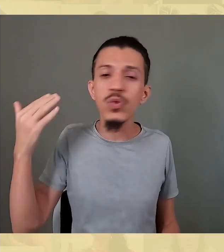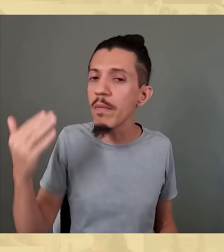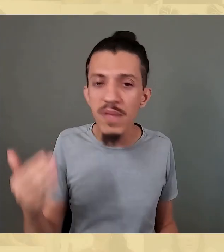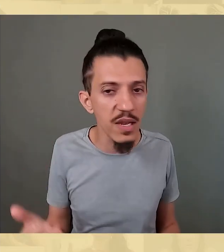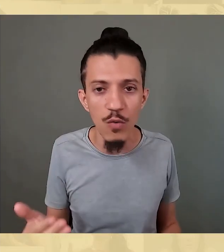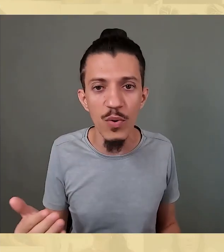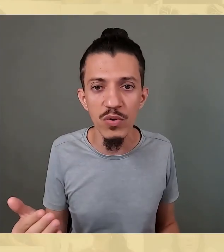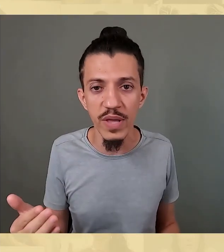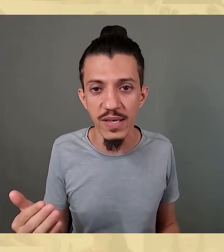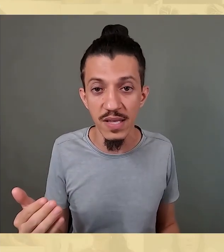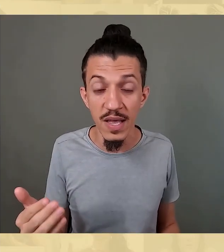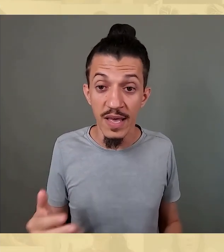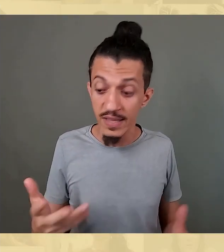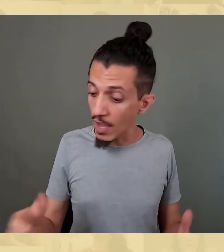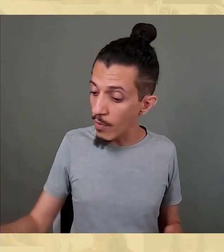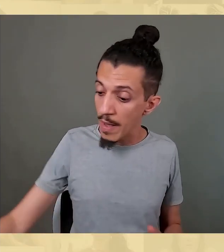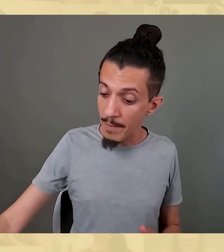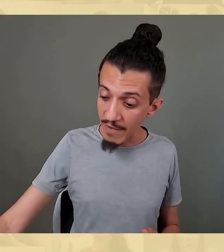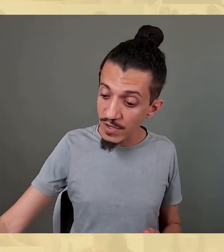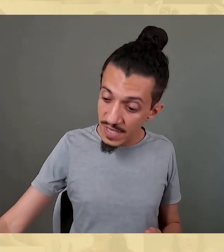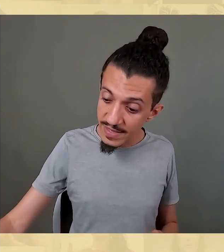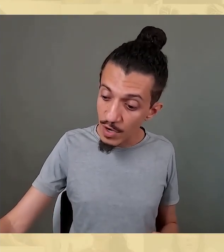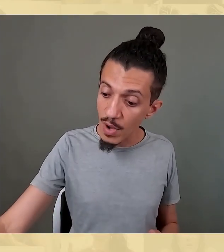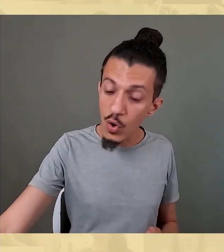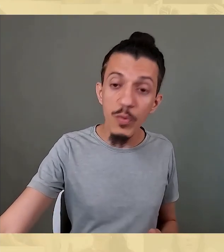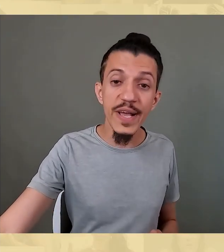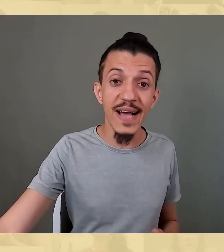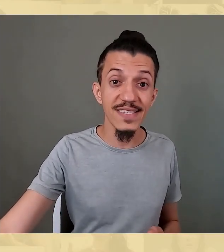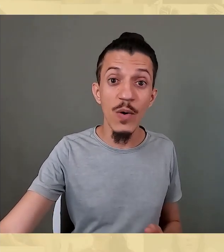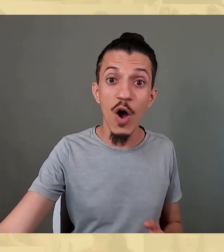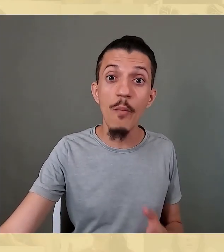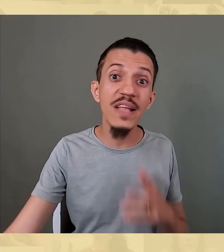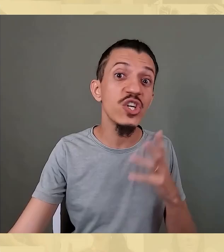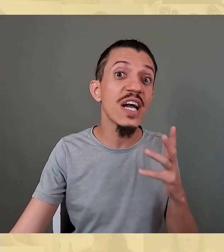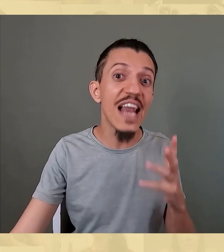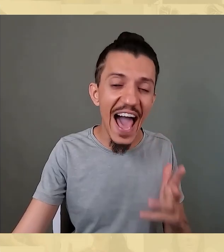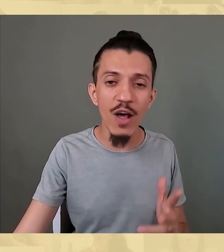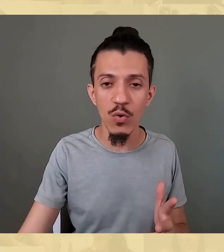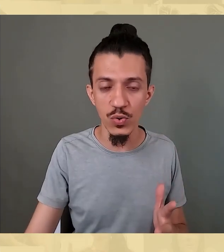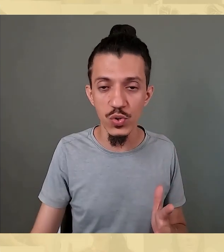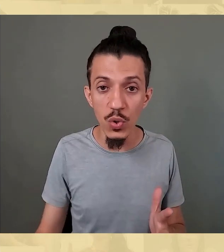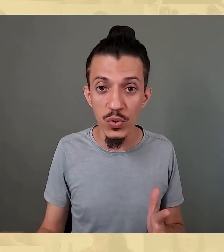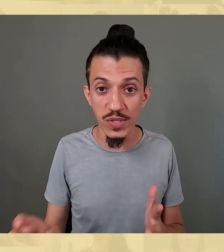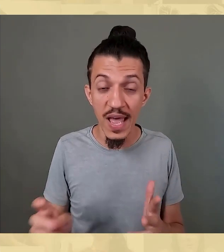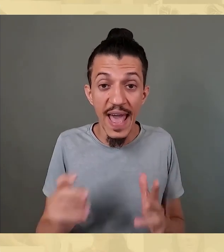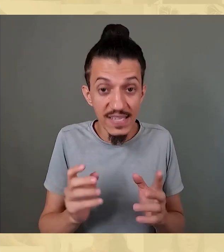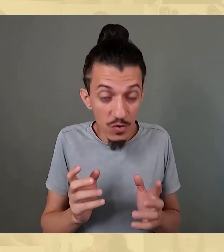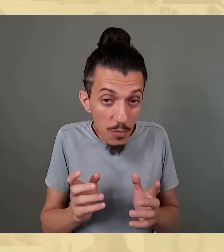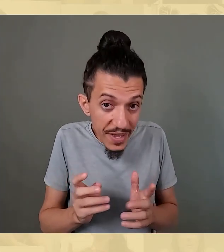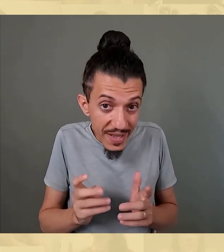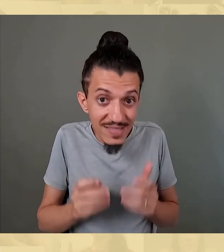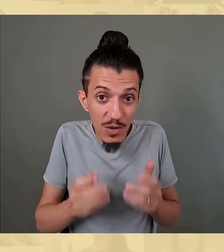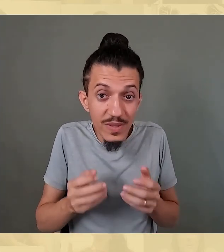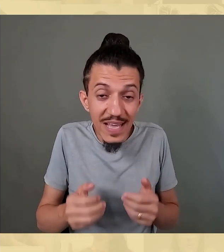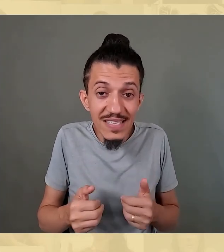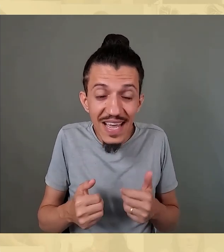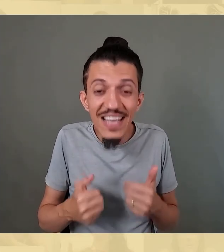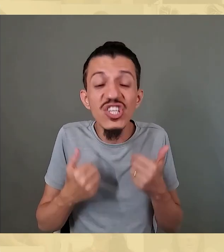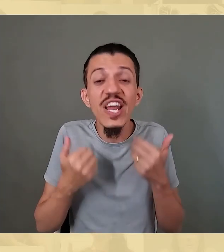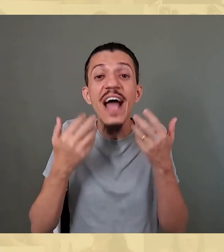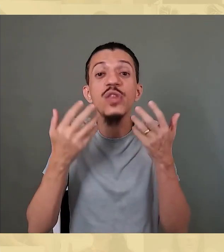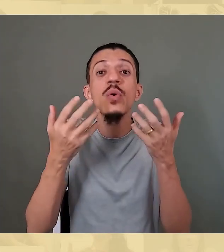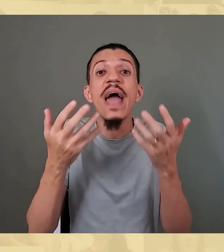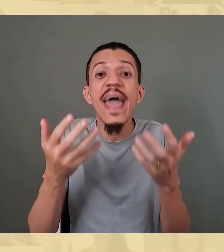não domina o português. Então, para você ter uma comunicação realmente clara com os surdos, essa comunicação tem que